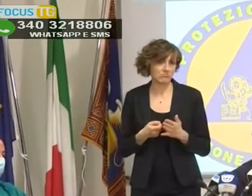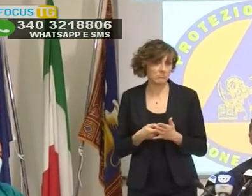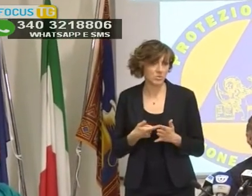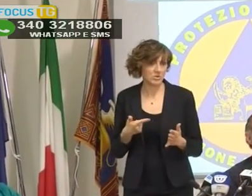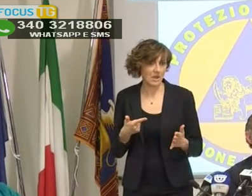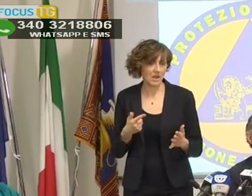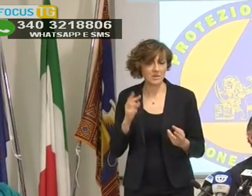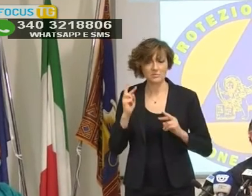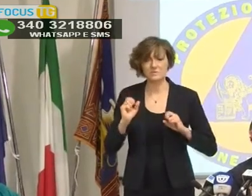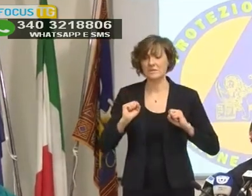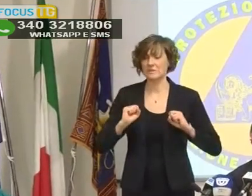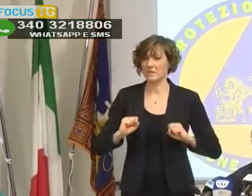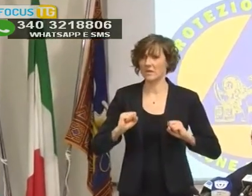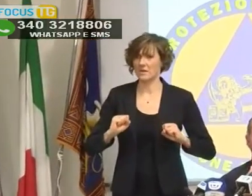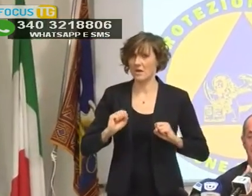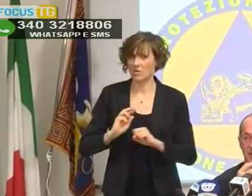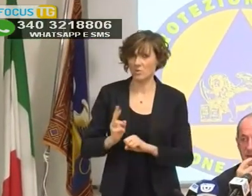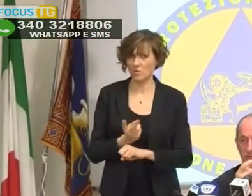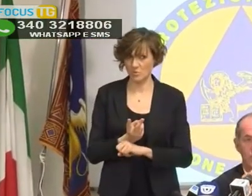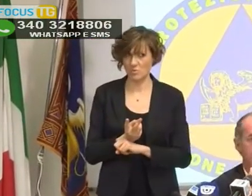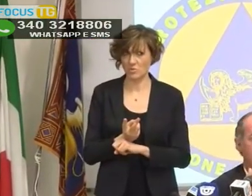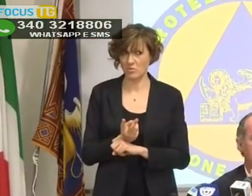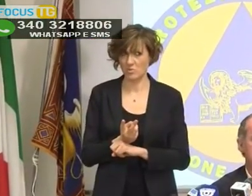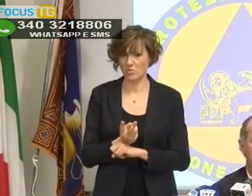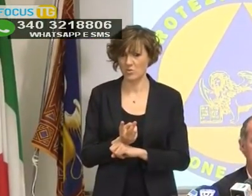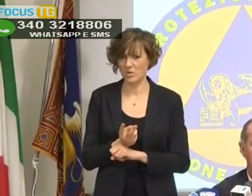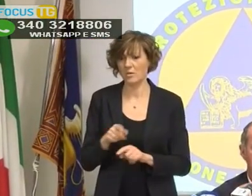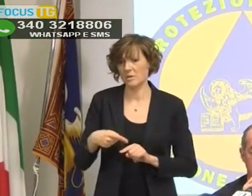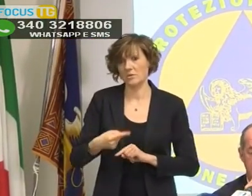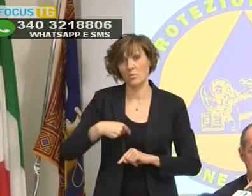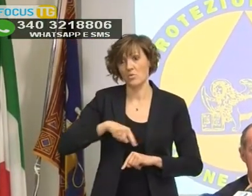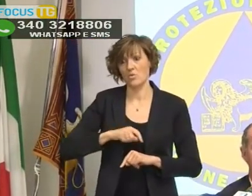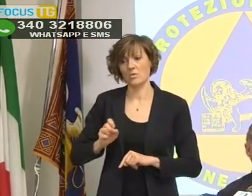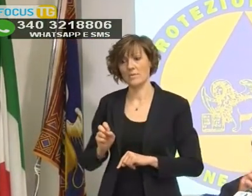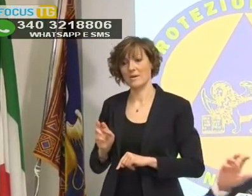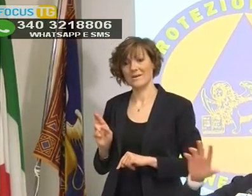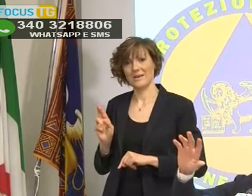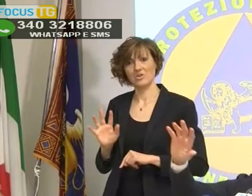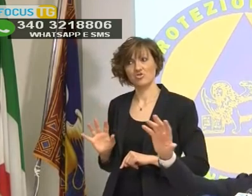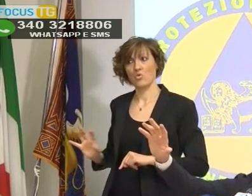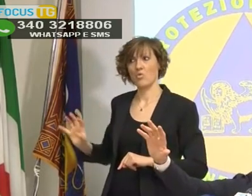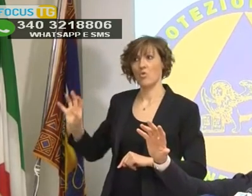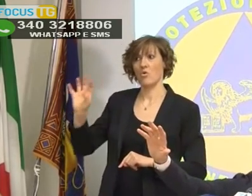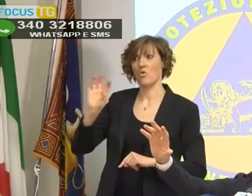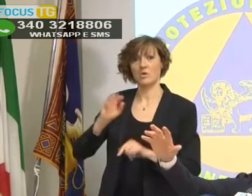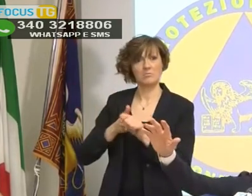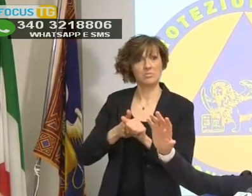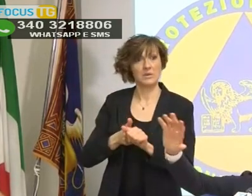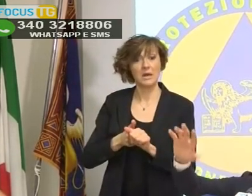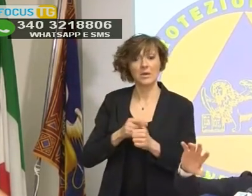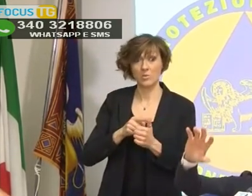e sanitario, perché è il tema sul quale poi noi ci muoviamo come regioni, e poi ce n'è uno di natura politica, cioè